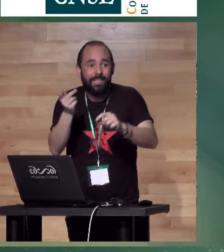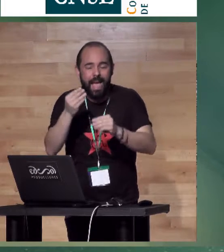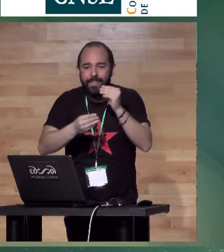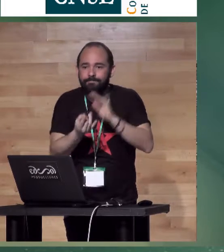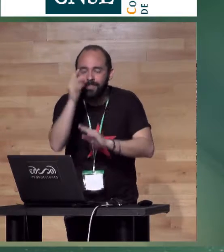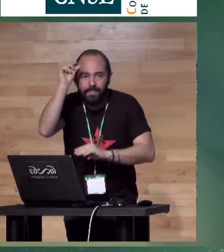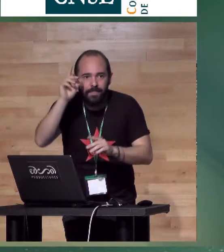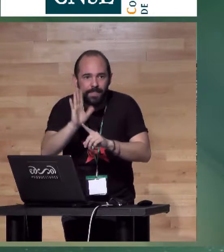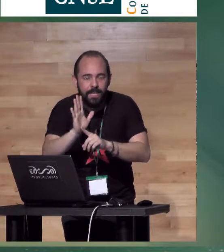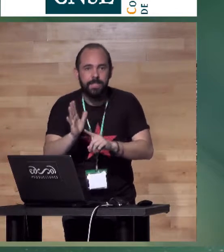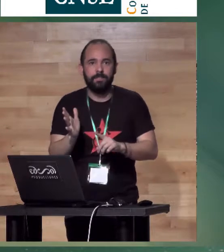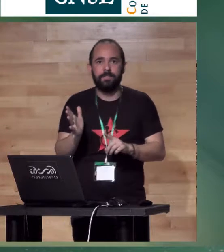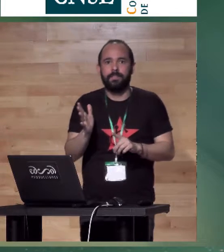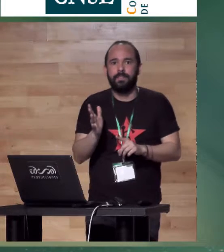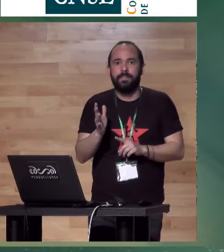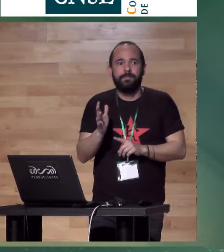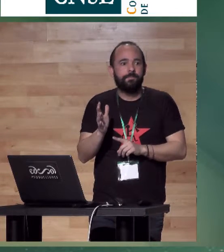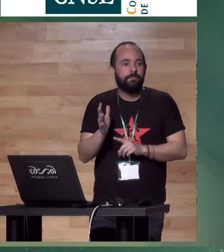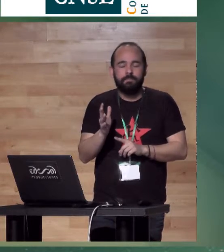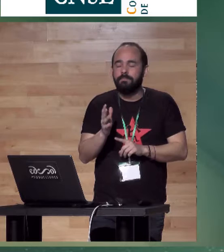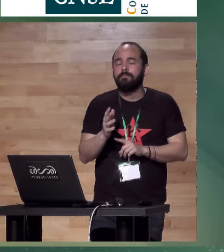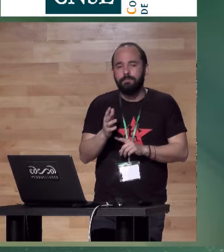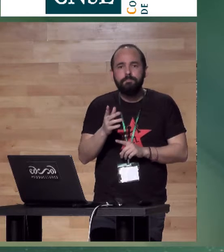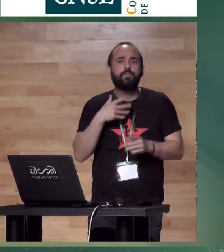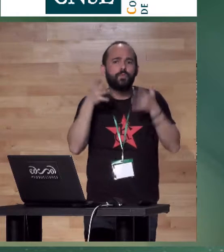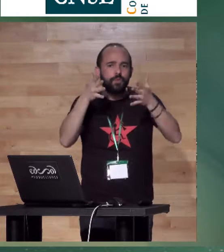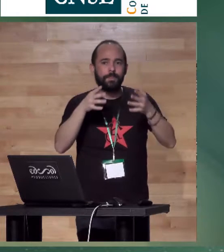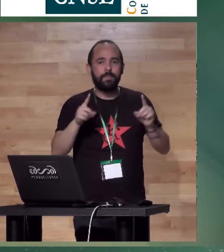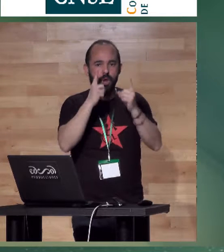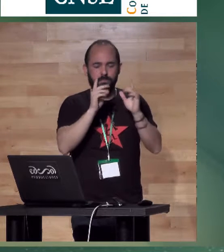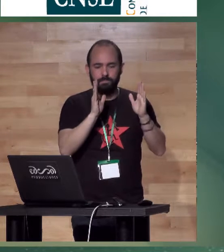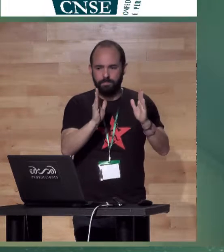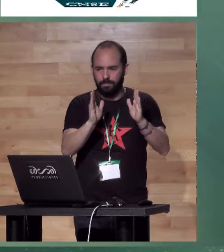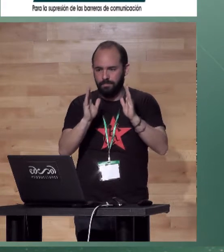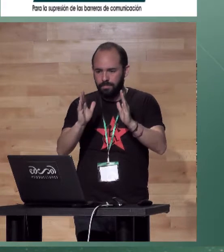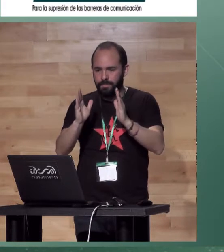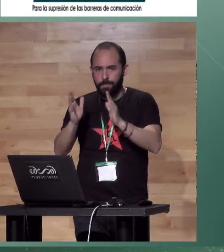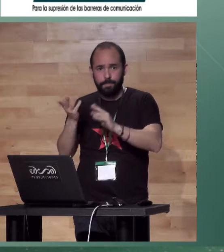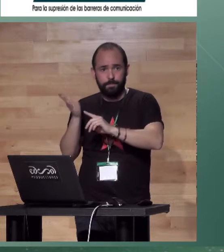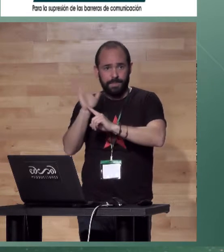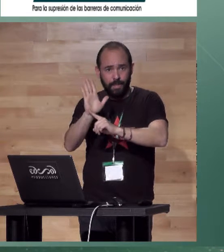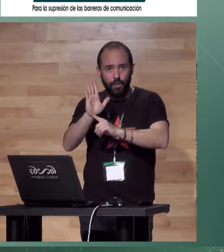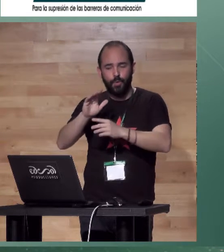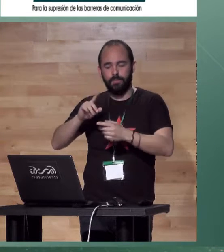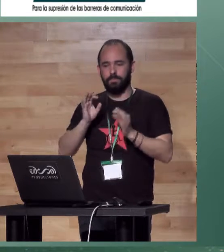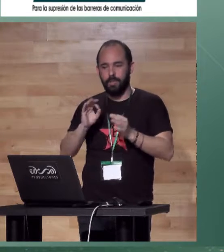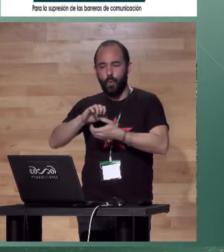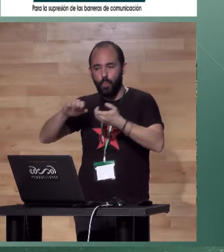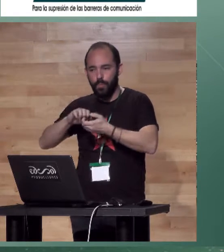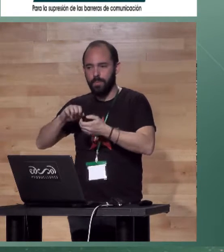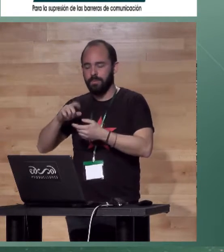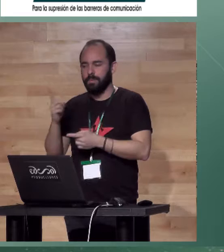necesariamente. Tú puedes empezar la idea de... Hay películas que empiezan por otras partes, en otro